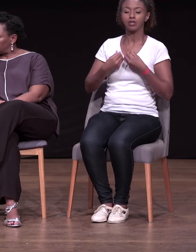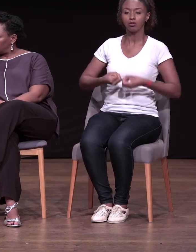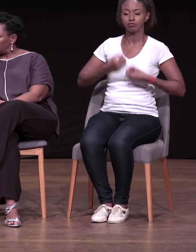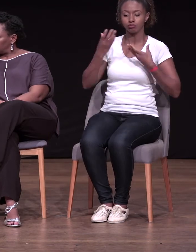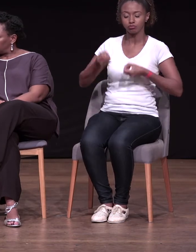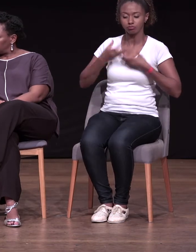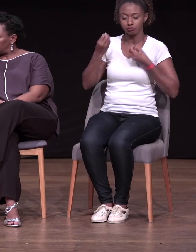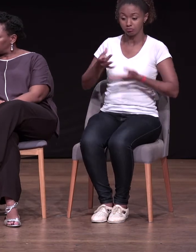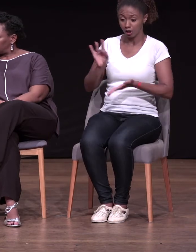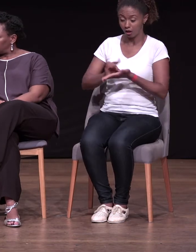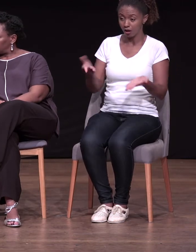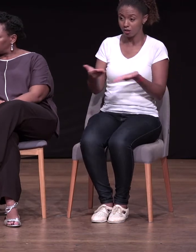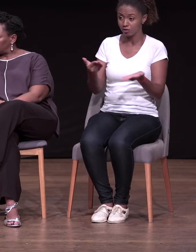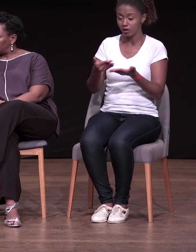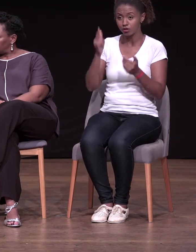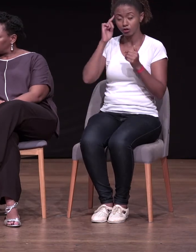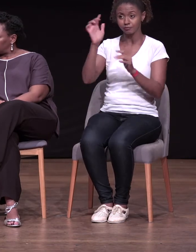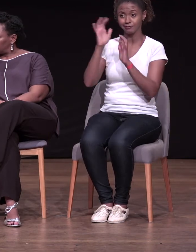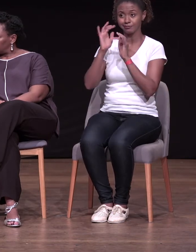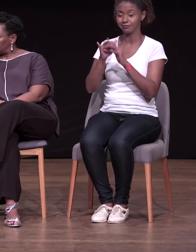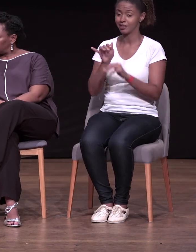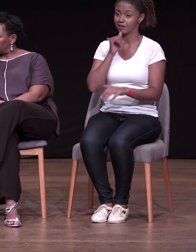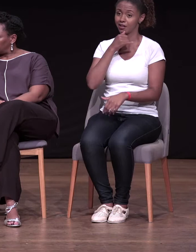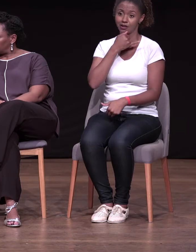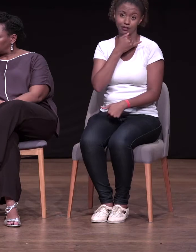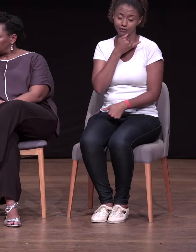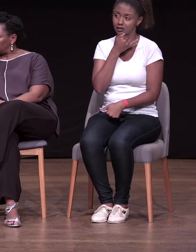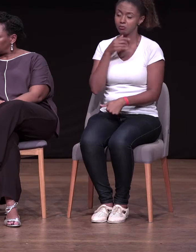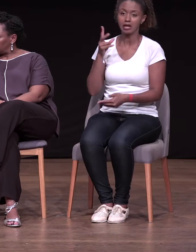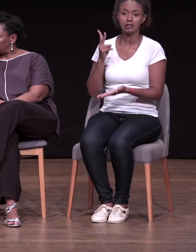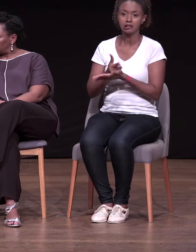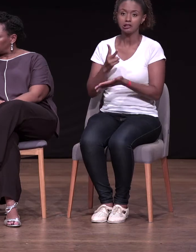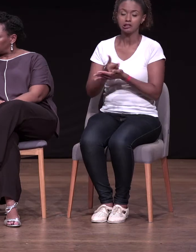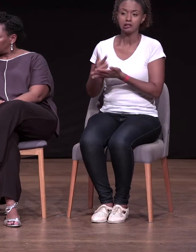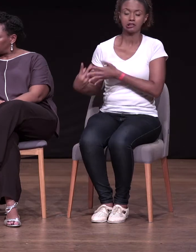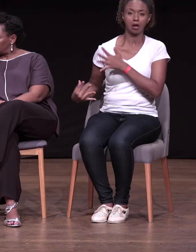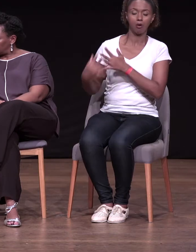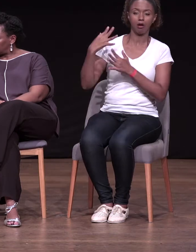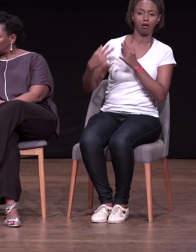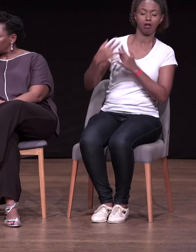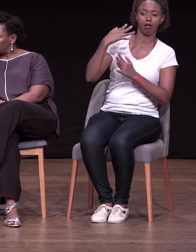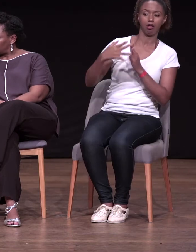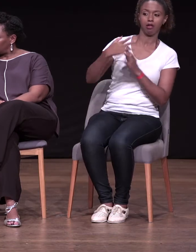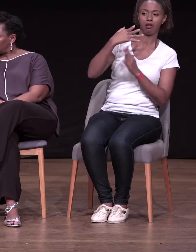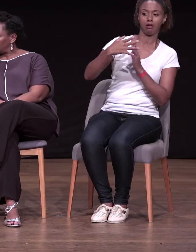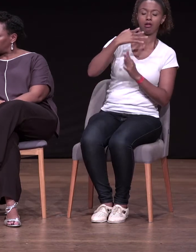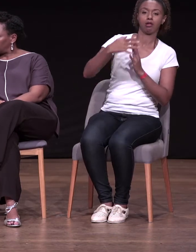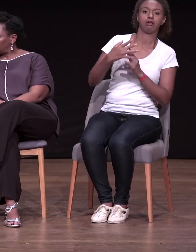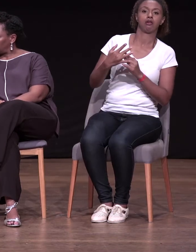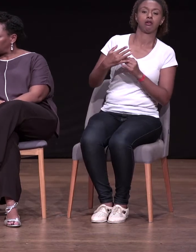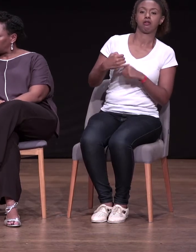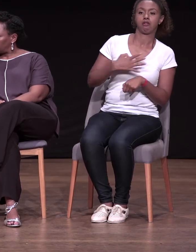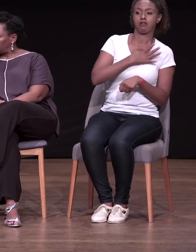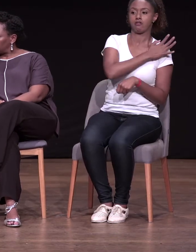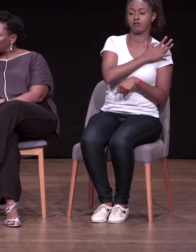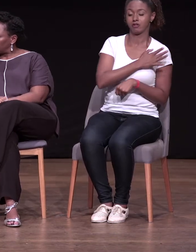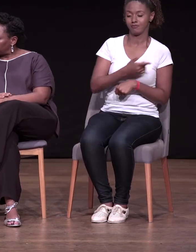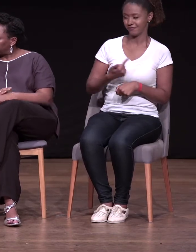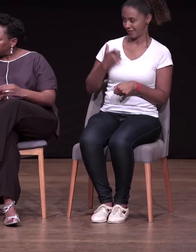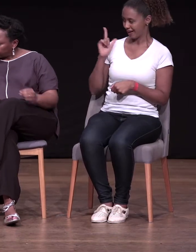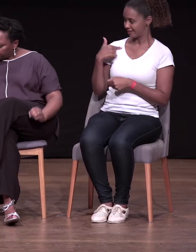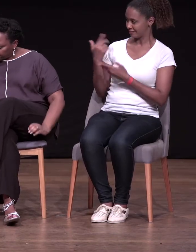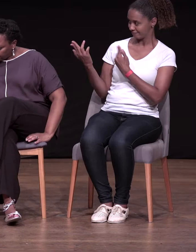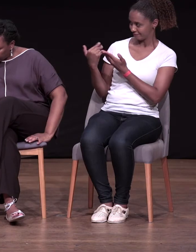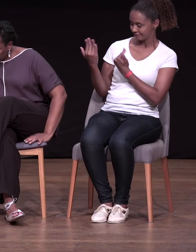da realidade que, infelizmente, nos é atravessada o tempo todo por um racismo, uma violência, né? Eu estava conversando com a Renata